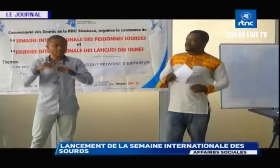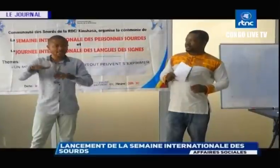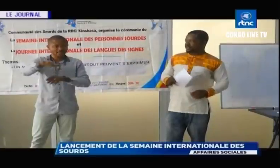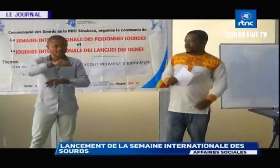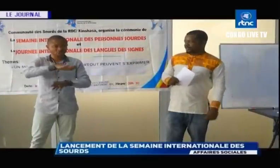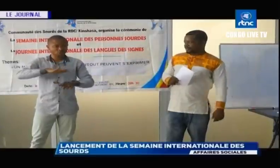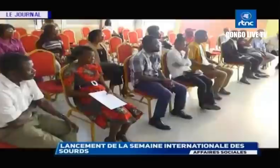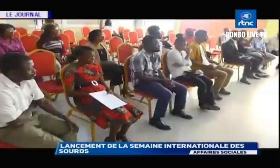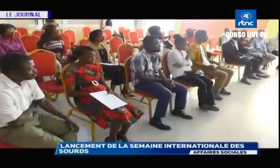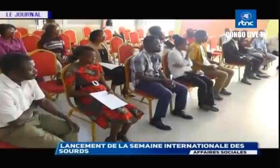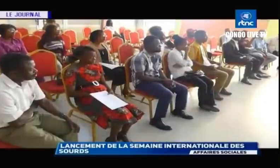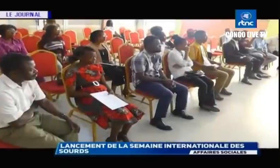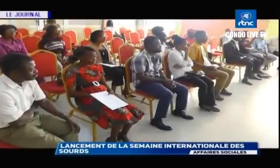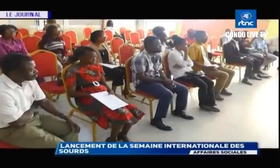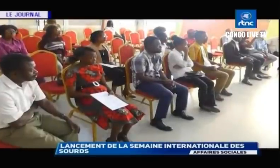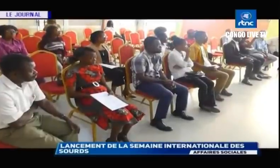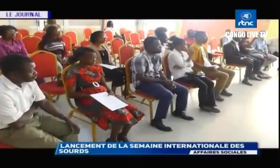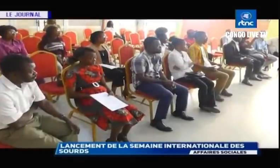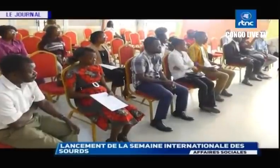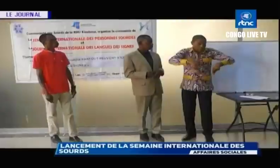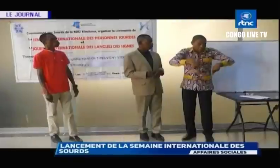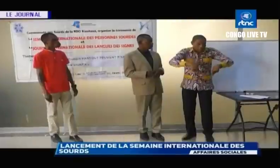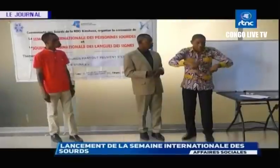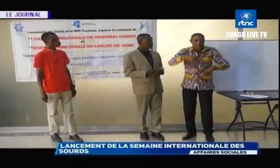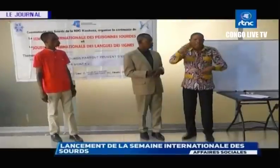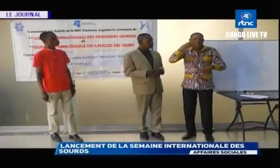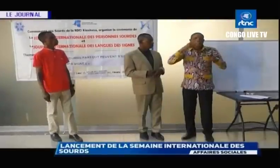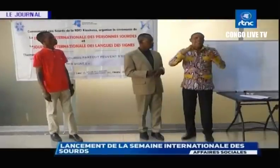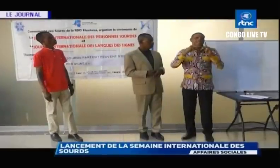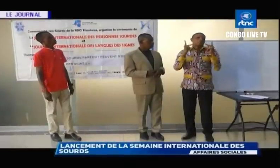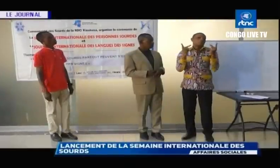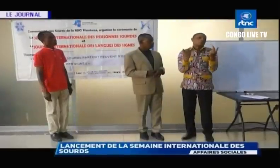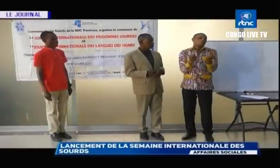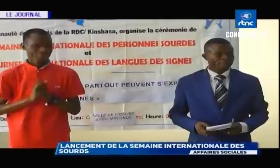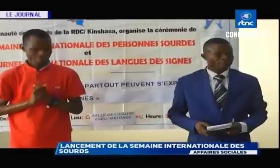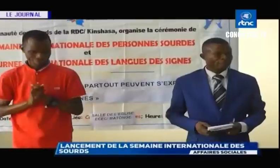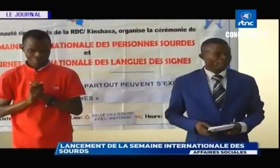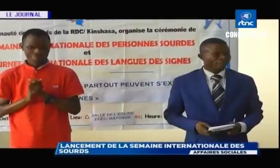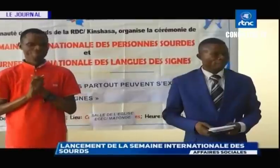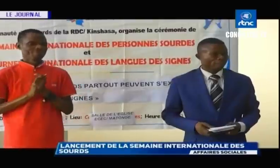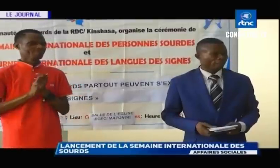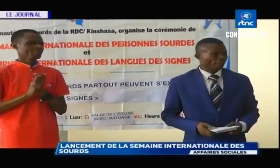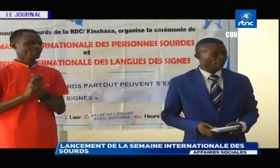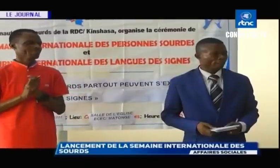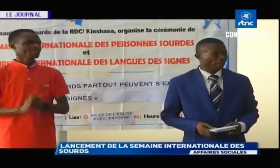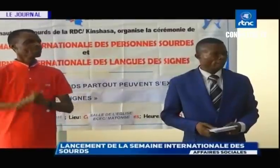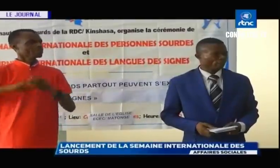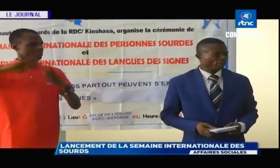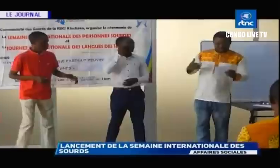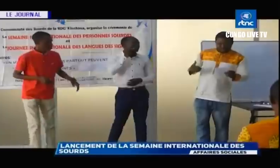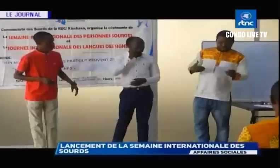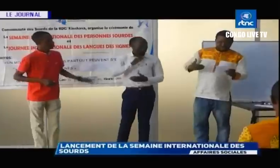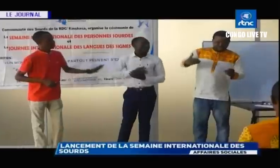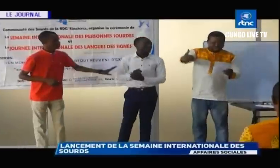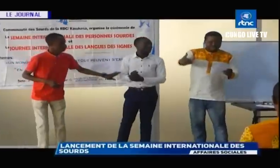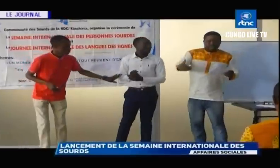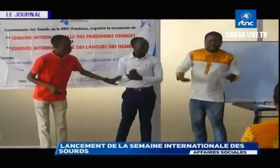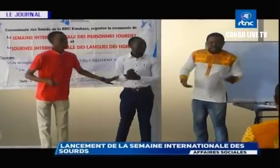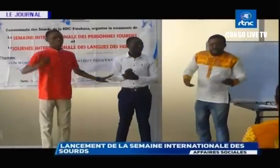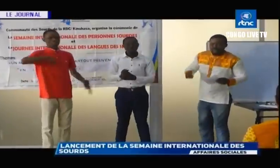des sourds. À Kinshasa, la communauté des sourds du Congo a organisé un jury spécial de défense des interprètes et